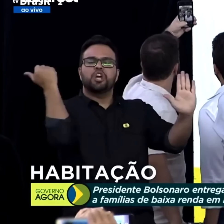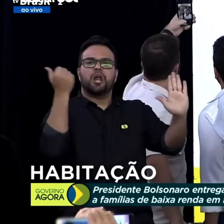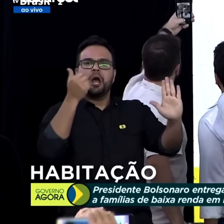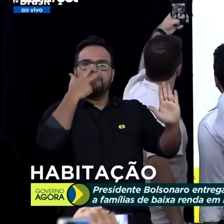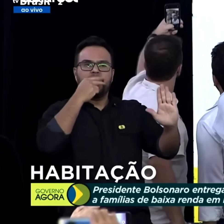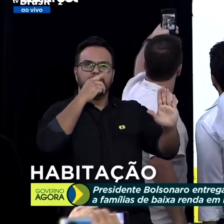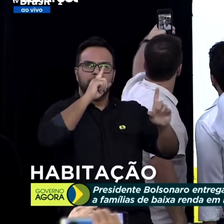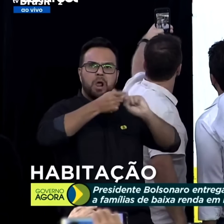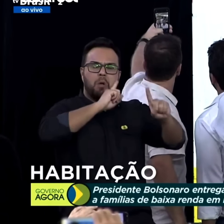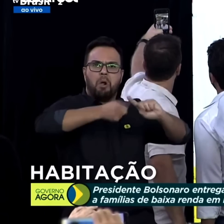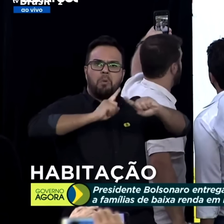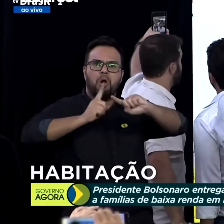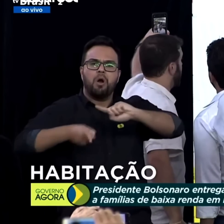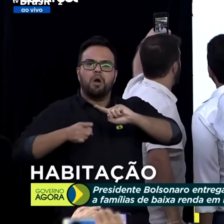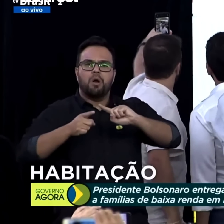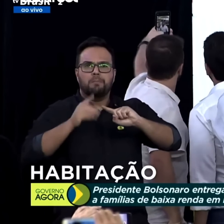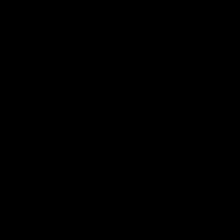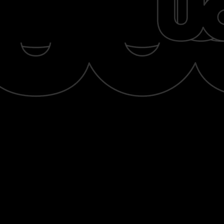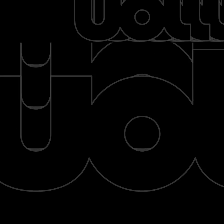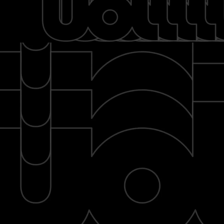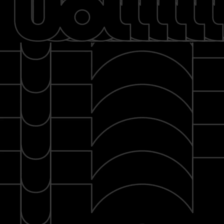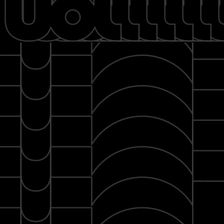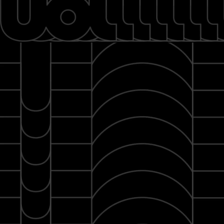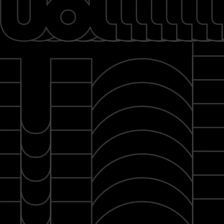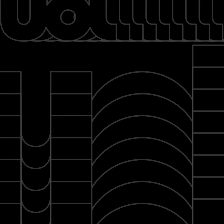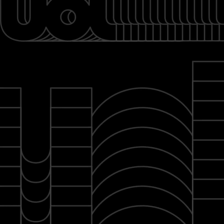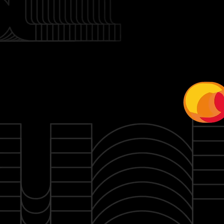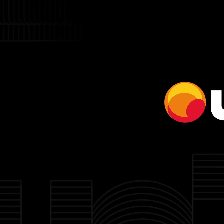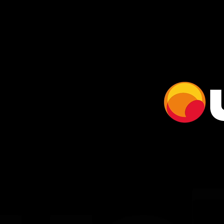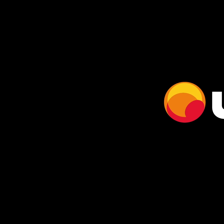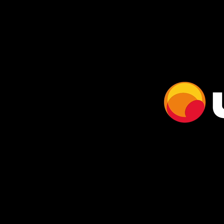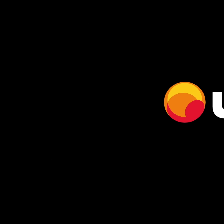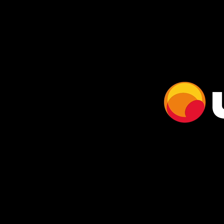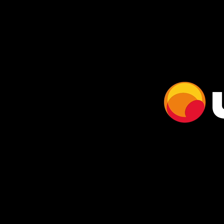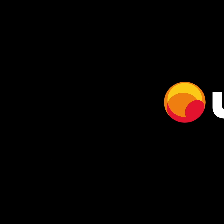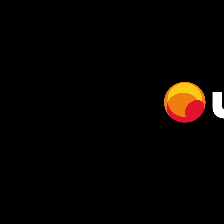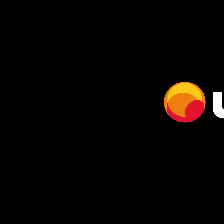que é esse do nosso povo. Uau.